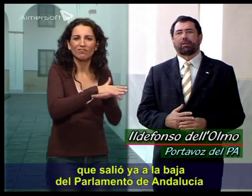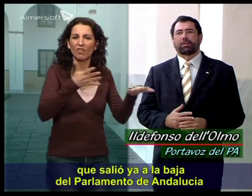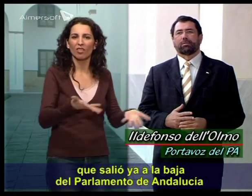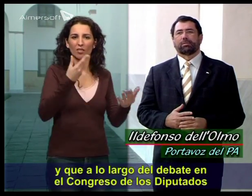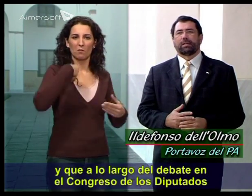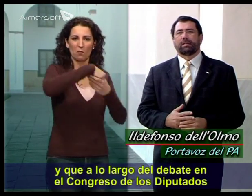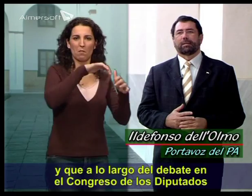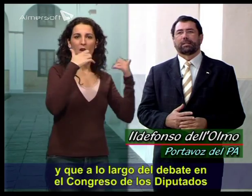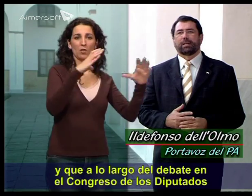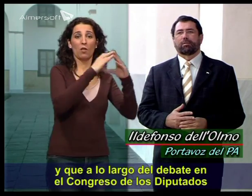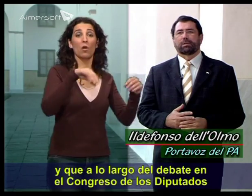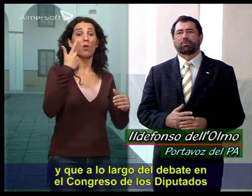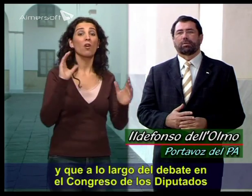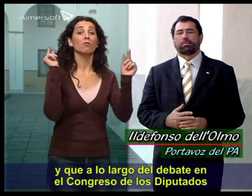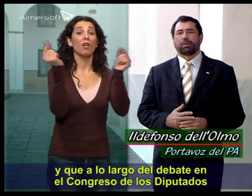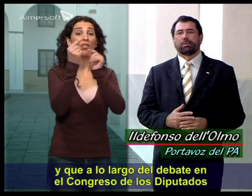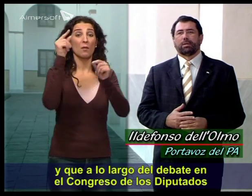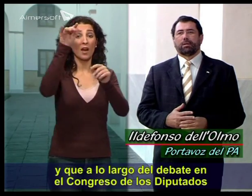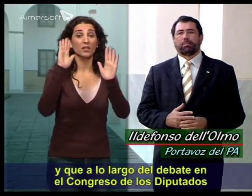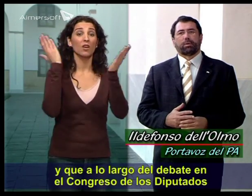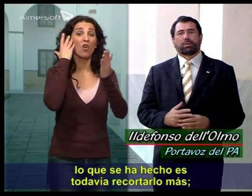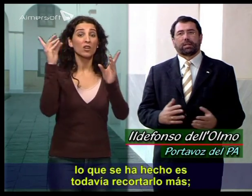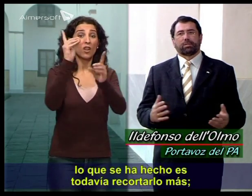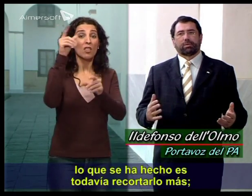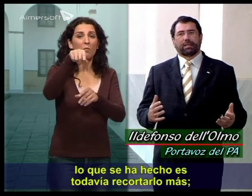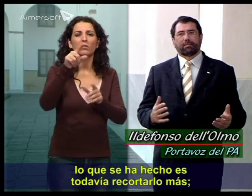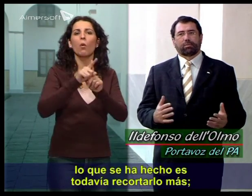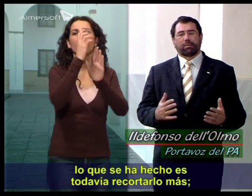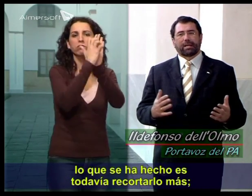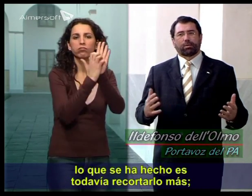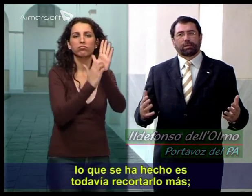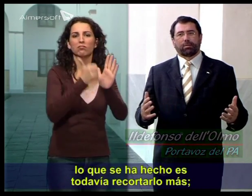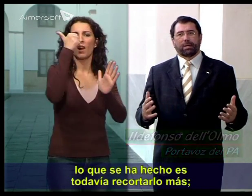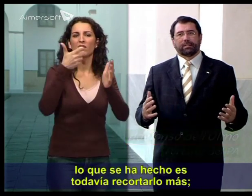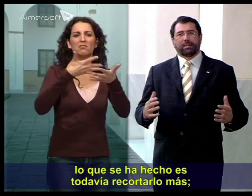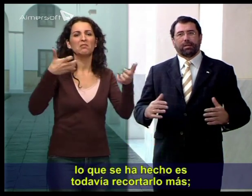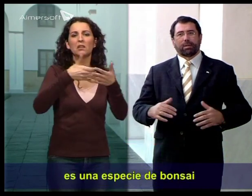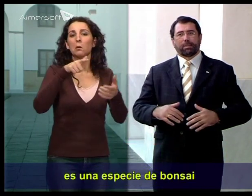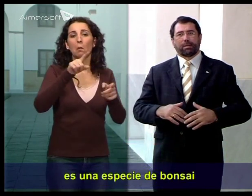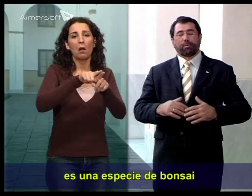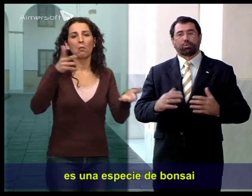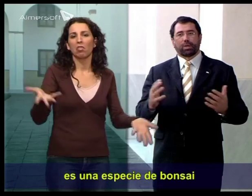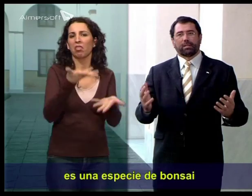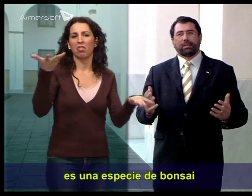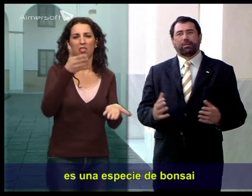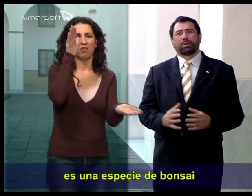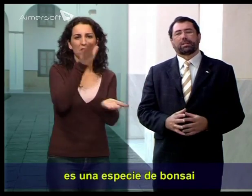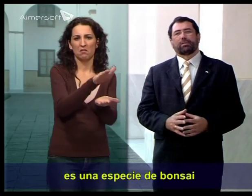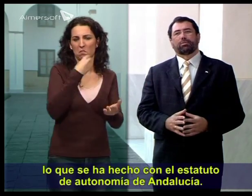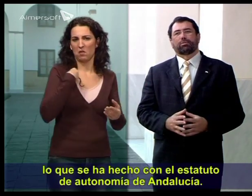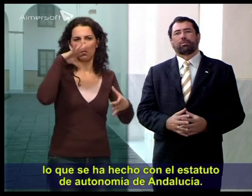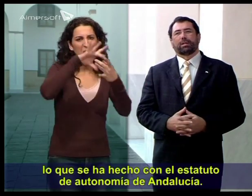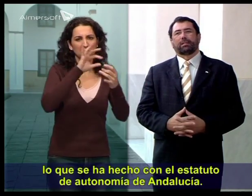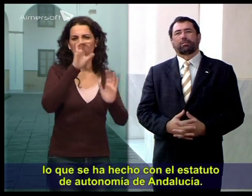Andalucía y que a lo largo del debate en el Congreso de los Diputados, pues lo que se ha hecho es todavía recortarlo más. Es una especie de bonsai lo